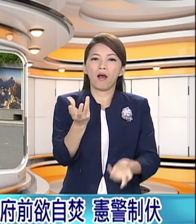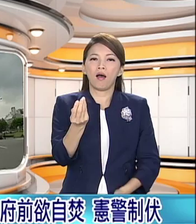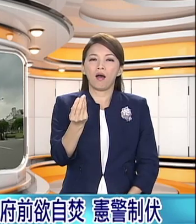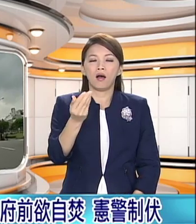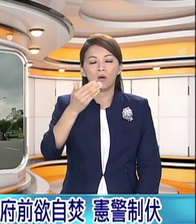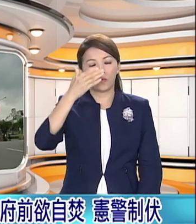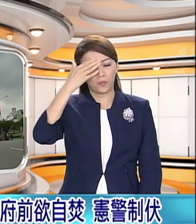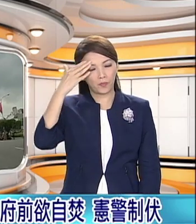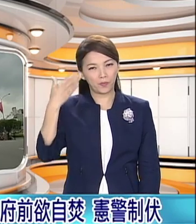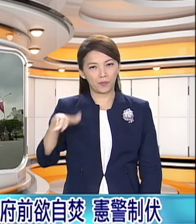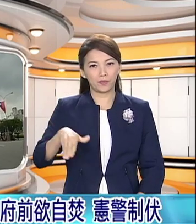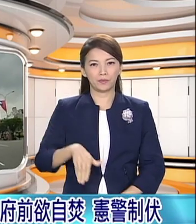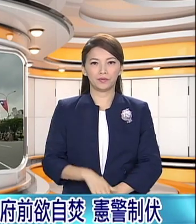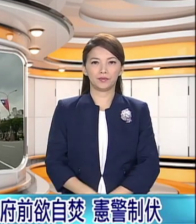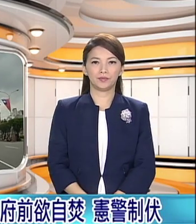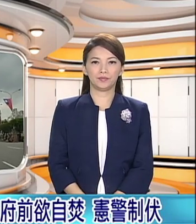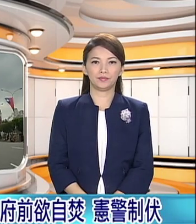他制服沒有發聲不幸